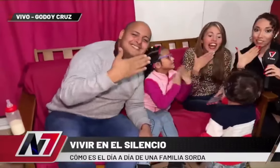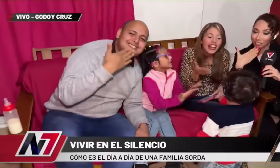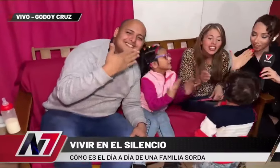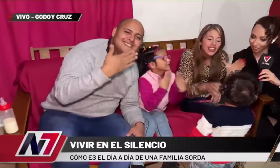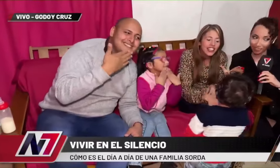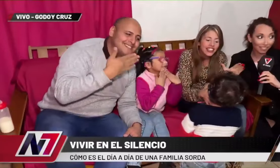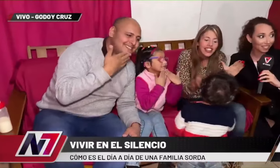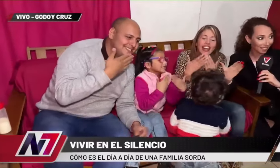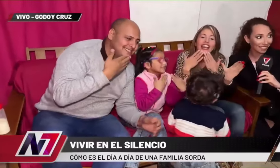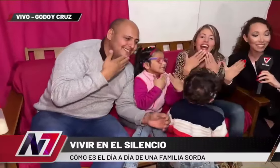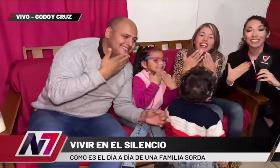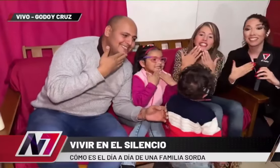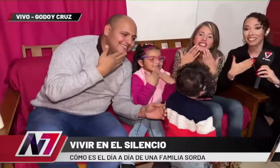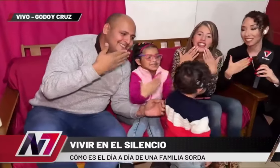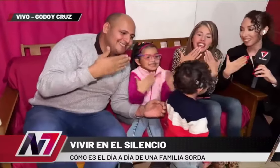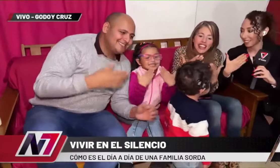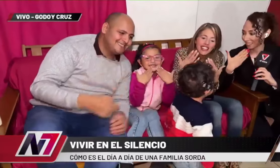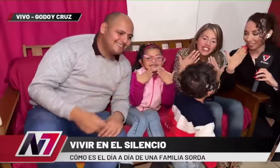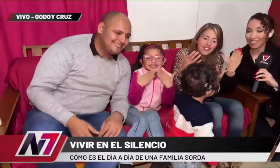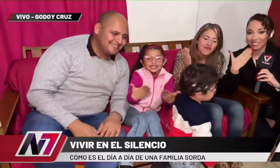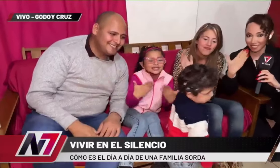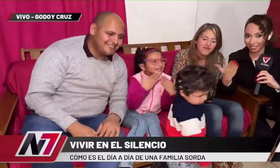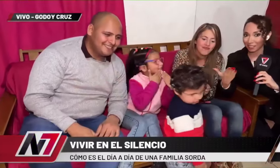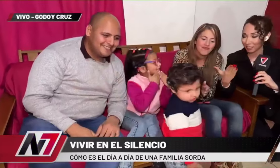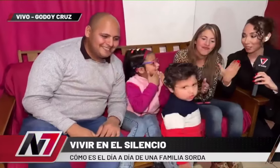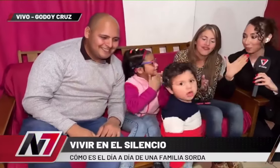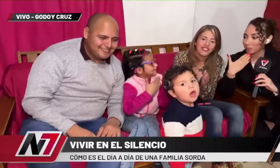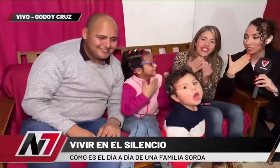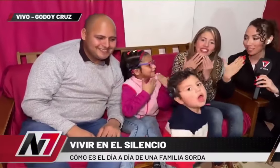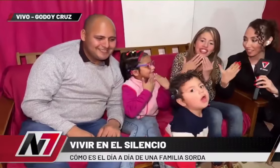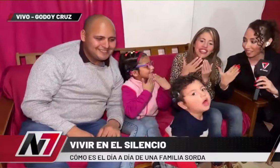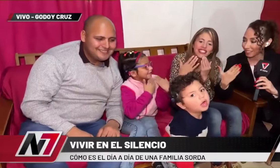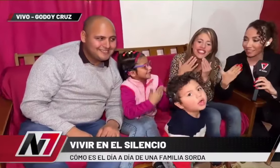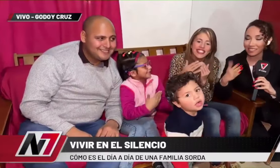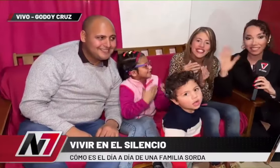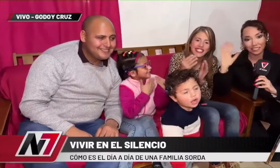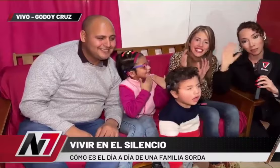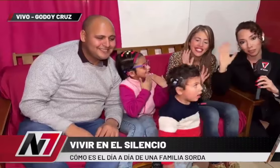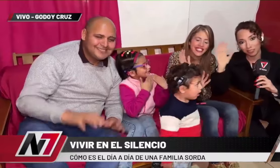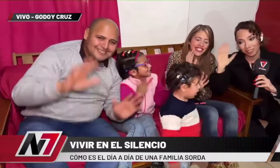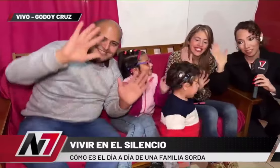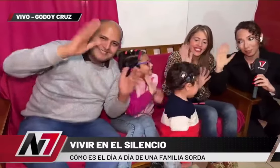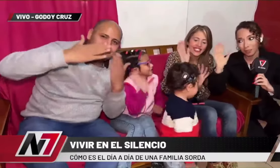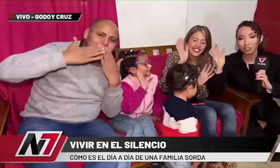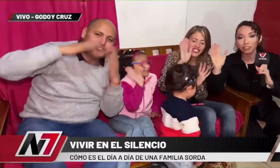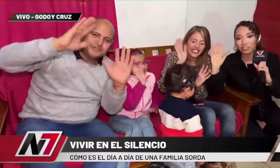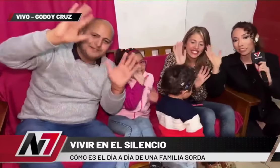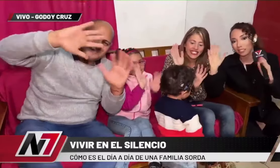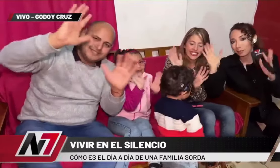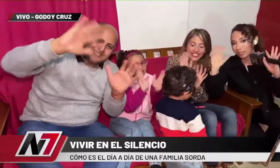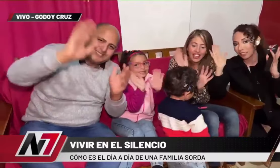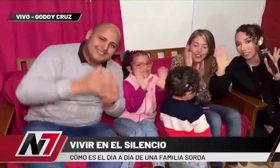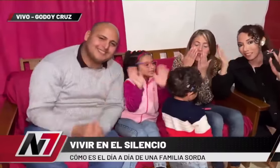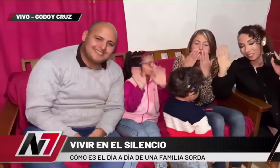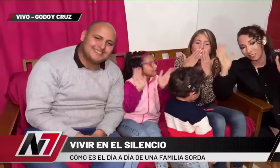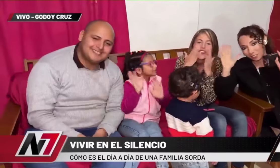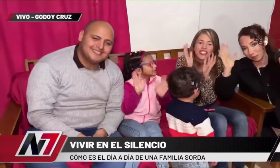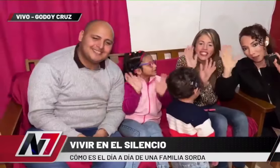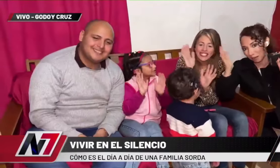Eso es, gracias. Sí. Gracias, ahí están diciendo muchas gracias. Y bueno, están saludando y recuerden que así son